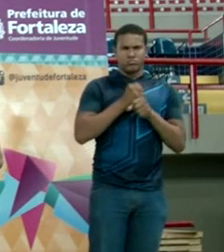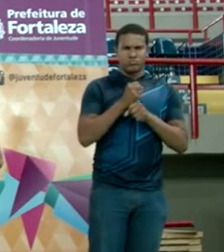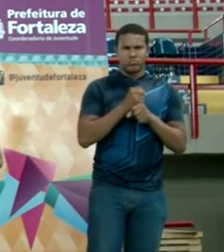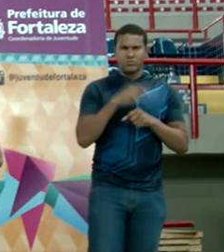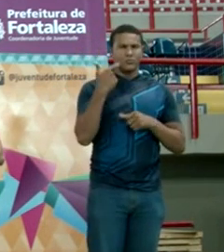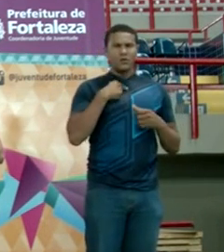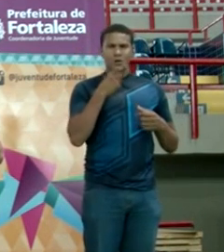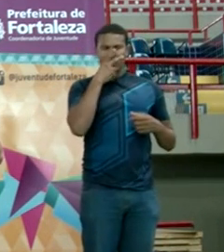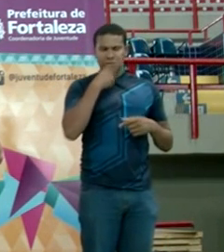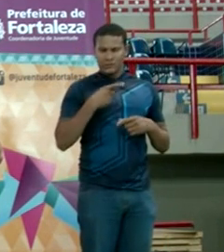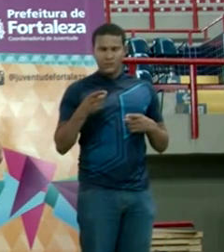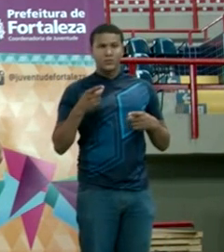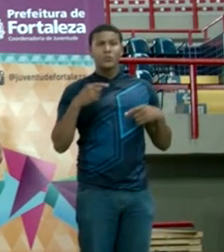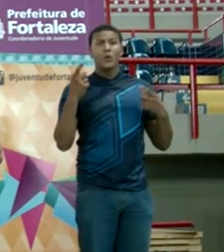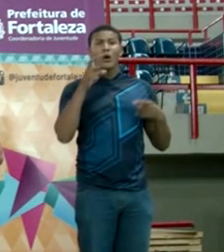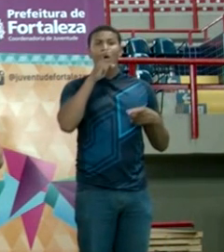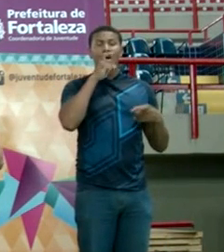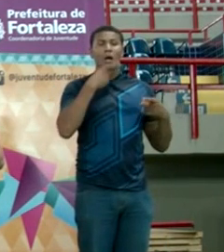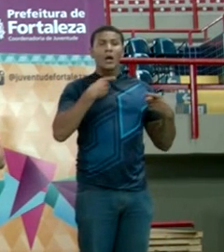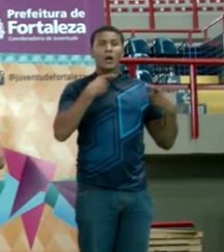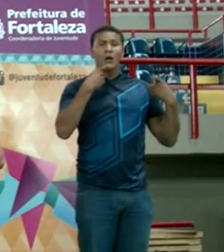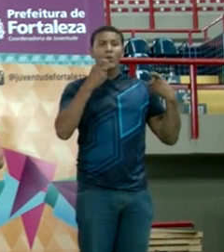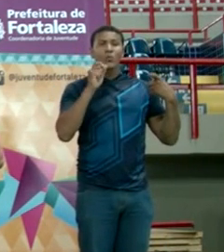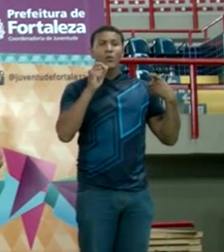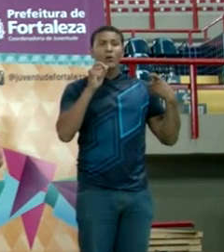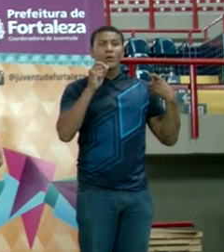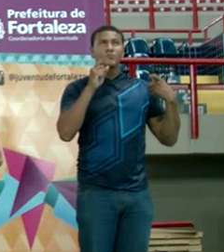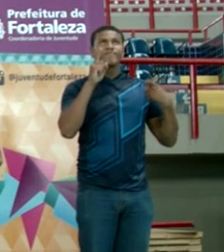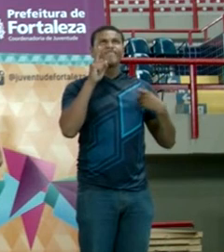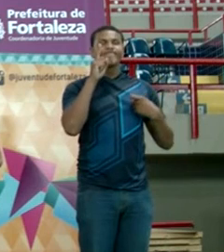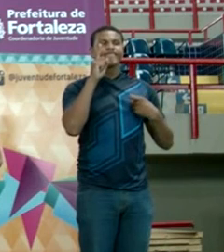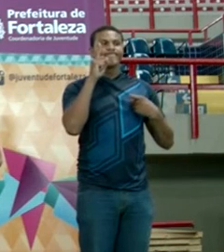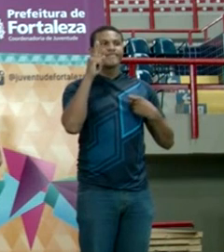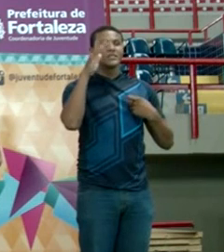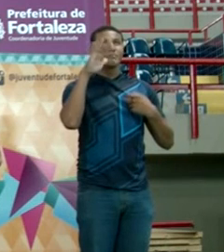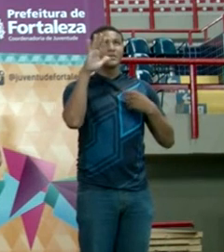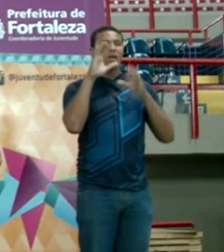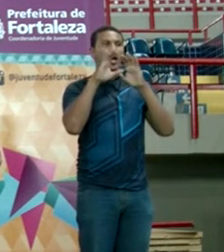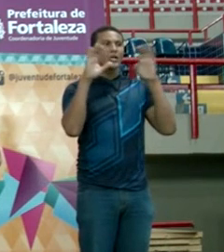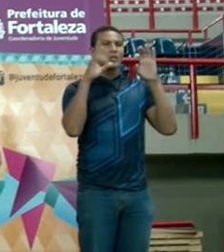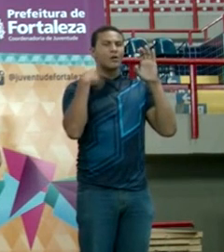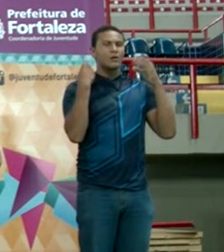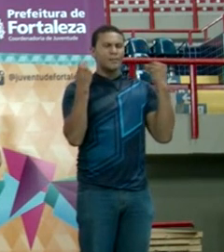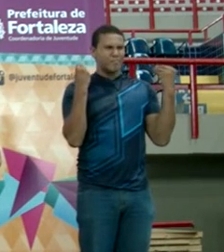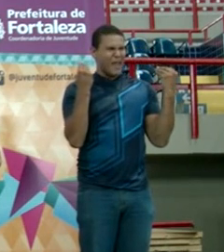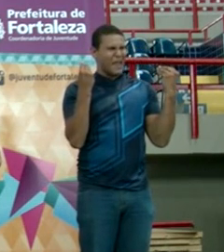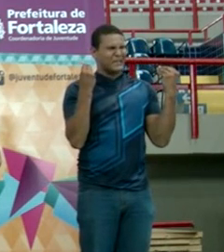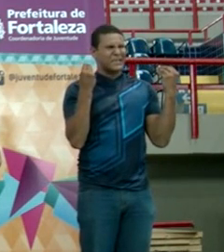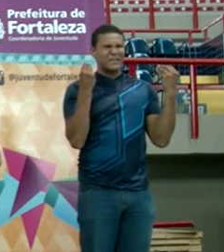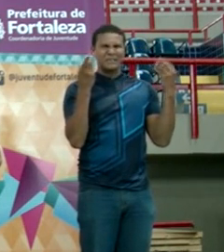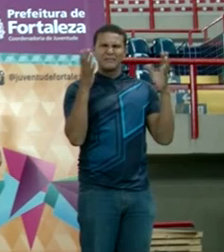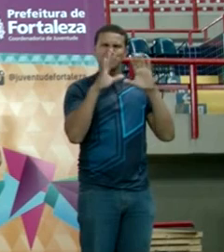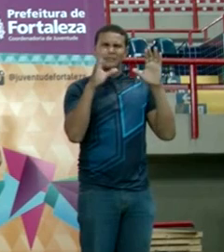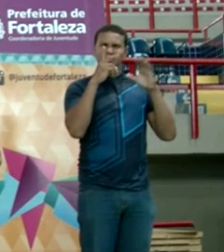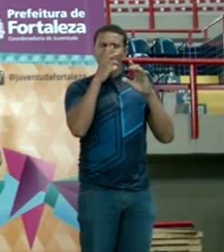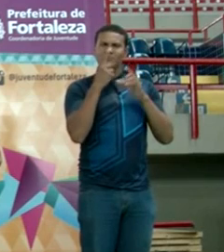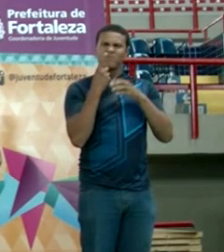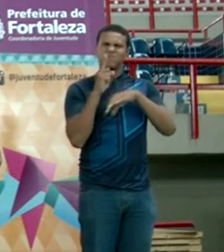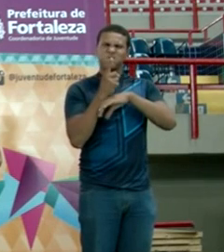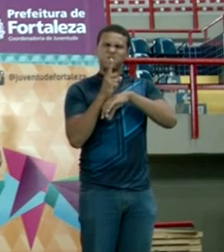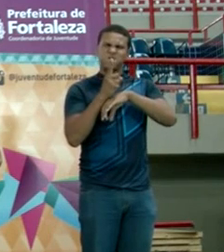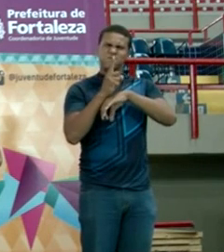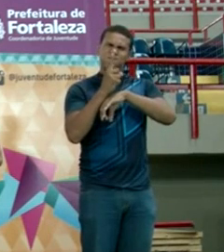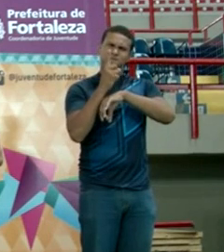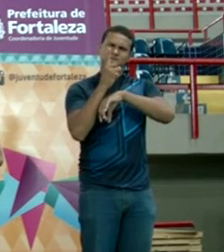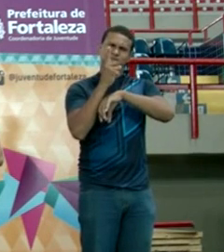a disputa da Guerra Fria? Corrida espacial. Professor, para que a gente conquista o espaço? O que é que tem